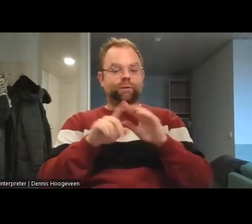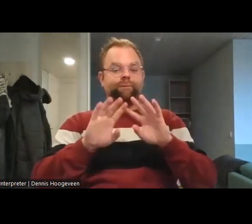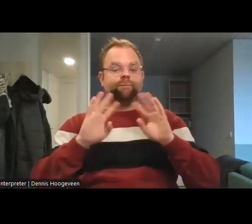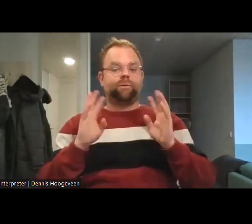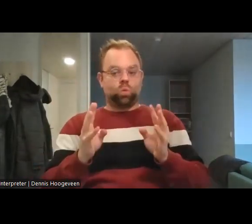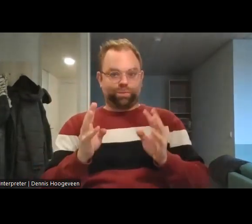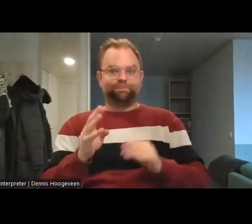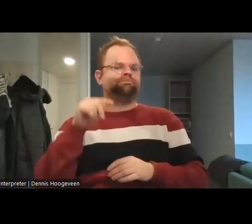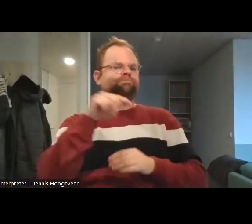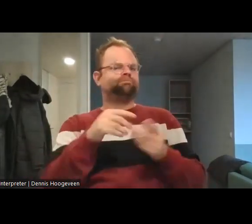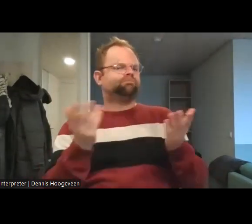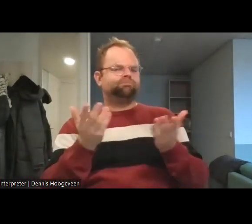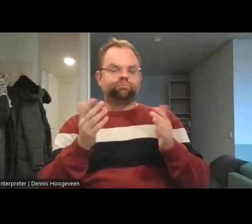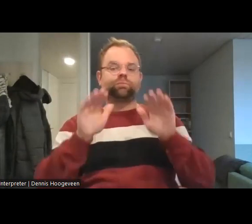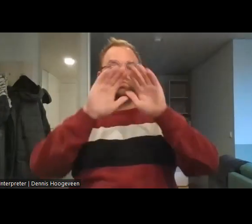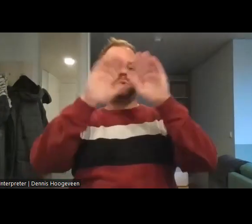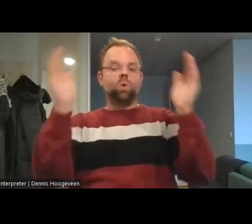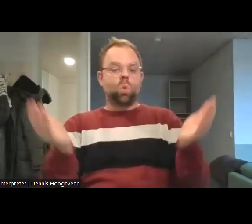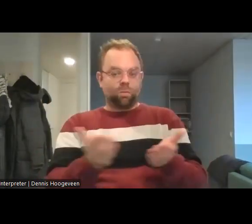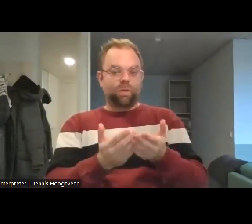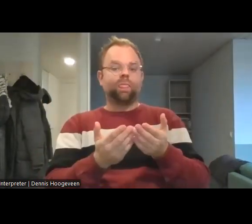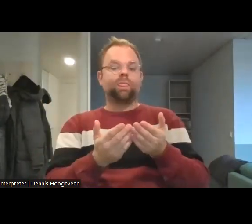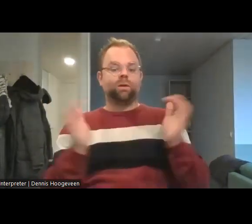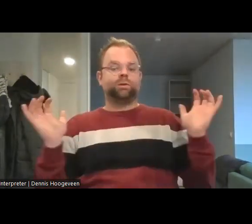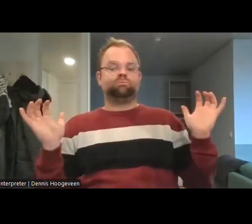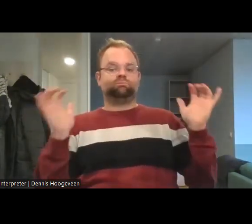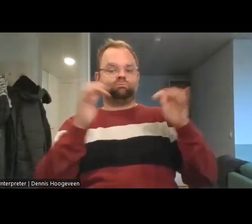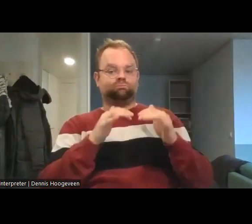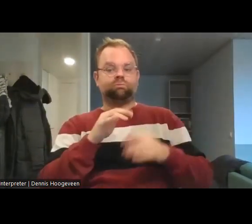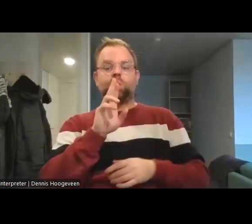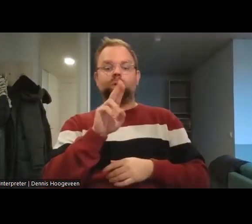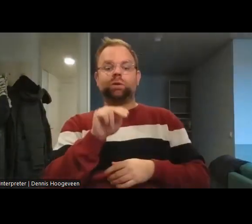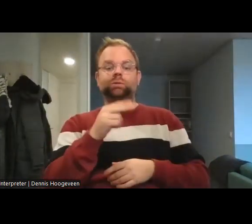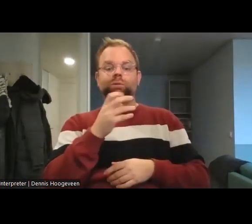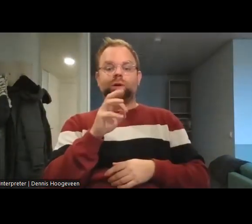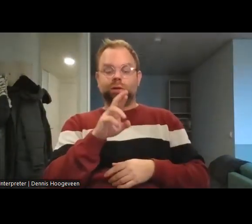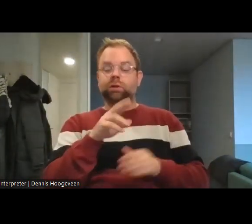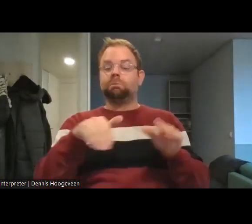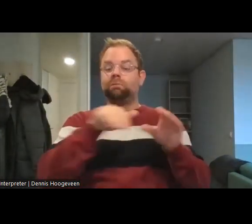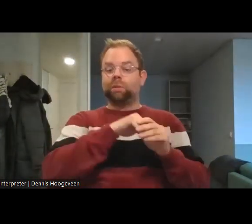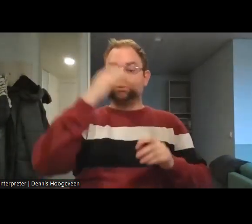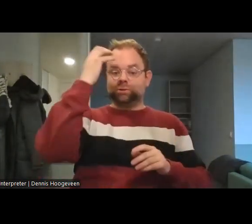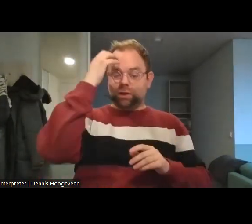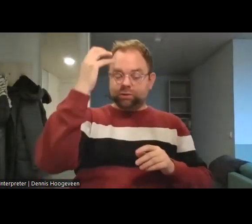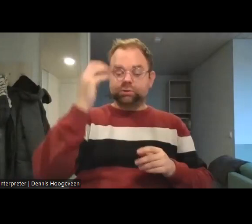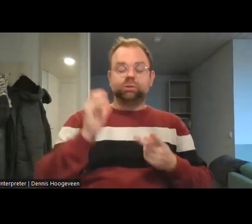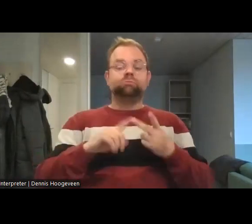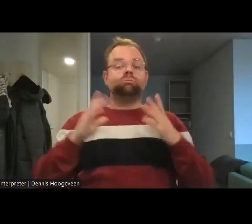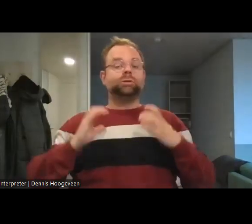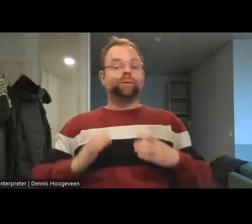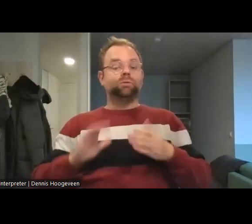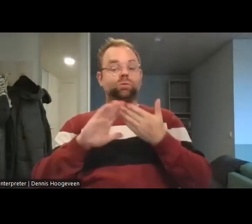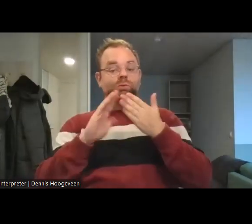société civile, la société académique, les ONG, les organismes de personnes